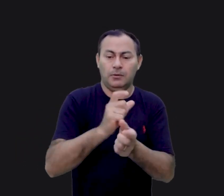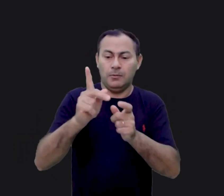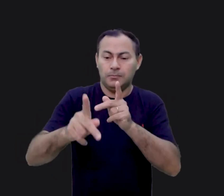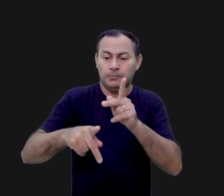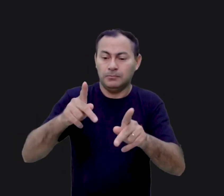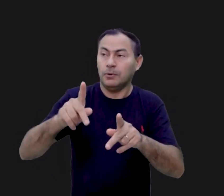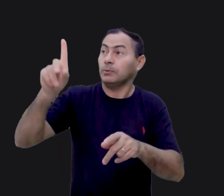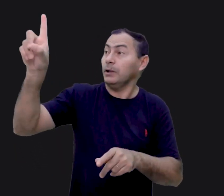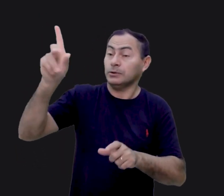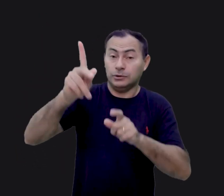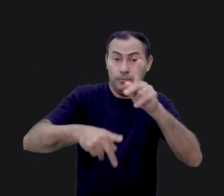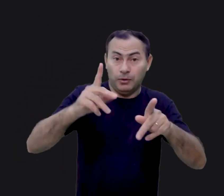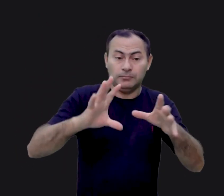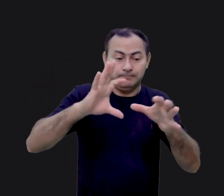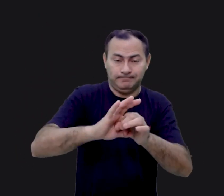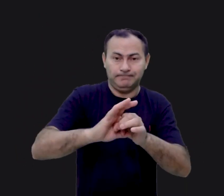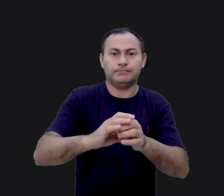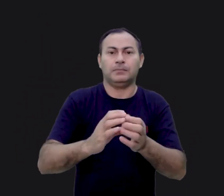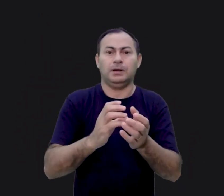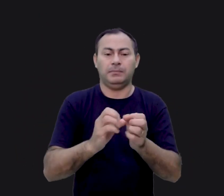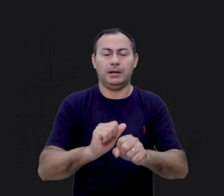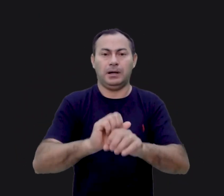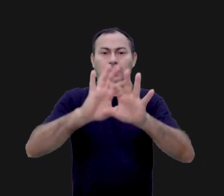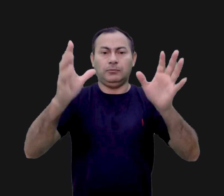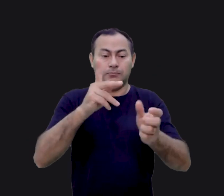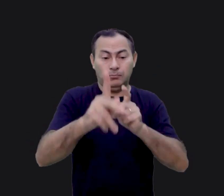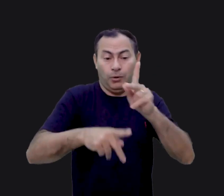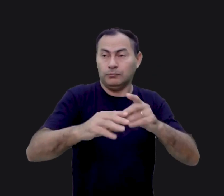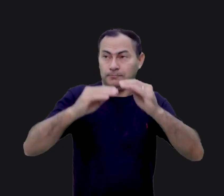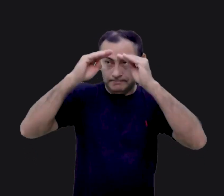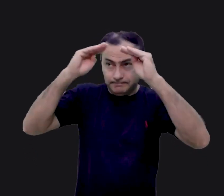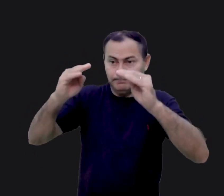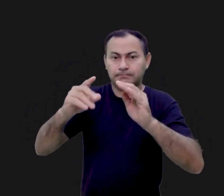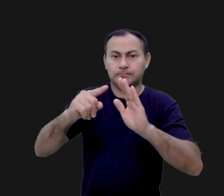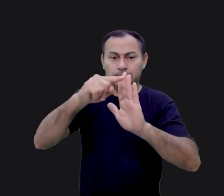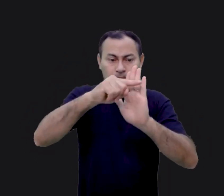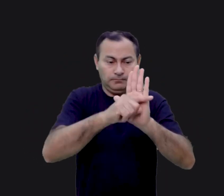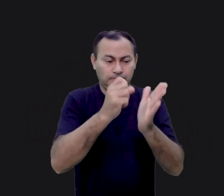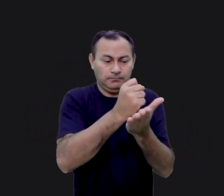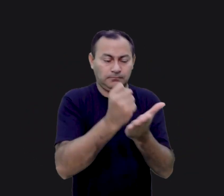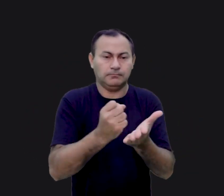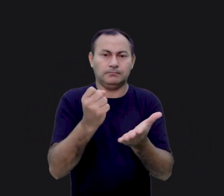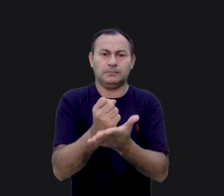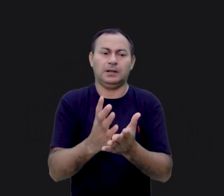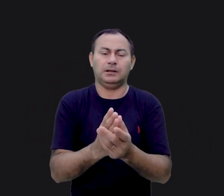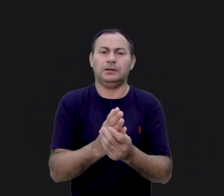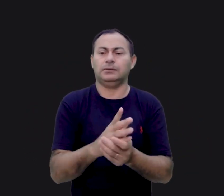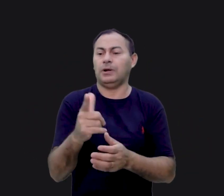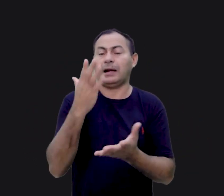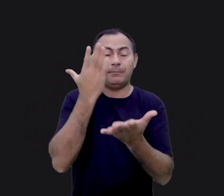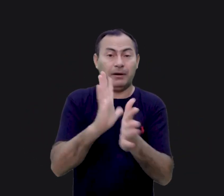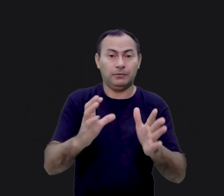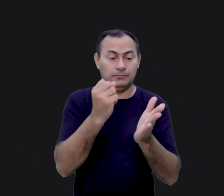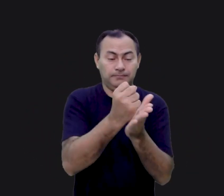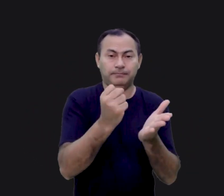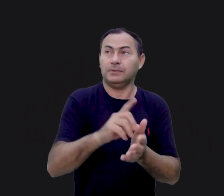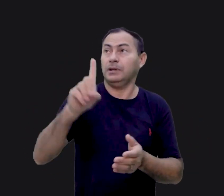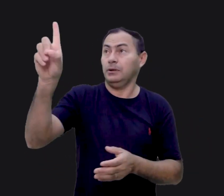o seu povo os termos desse contrato são bem explícitos se o povo não cumprisse os termos do contrato deixaria de haver contrato Deus